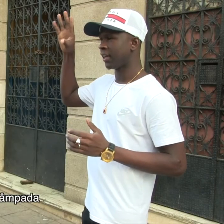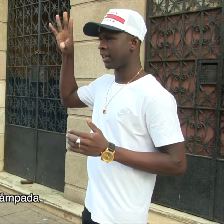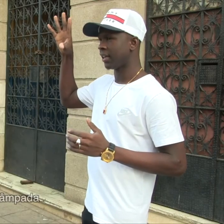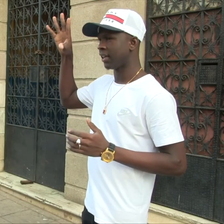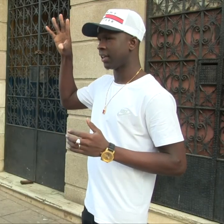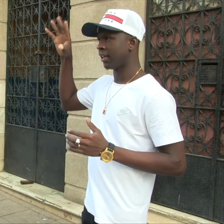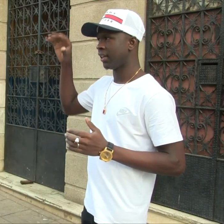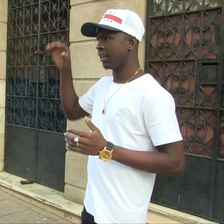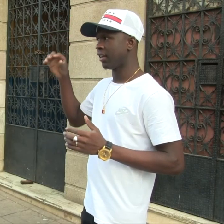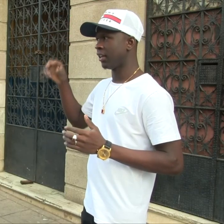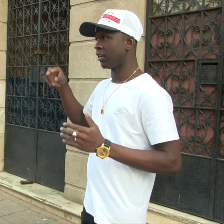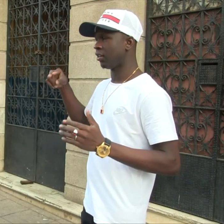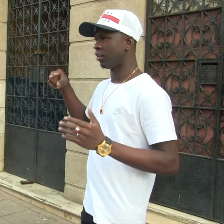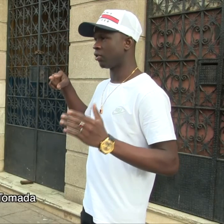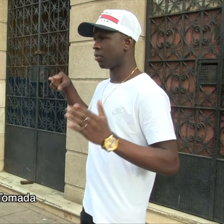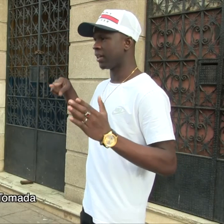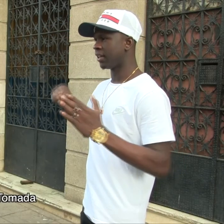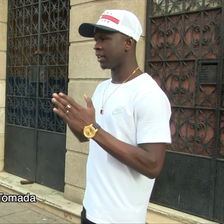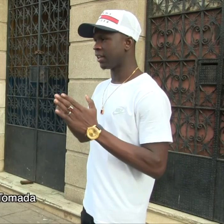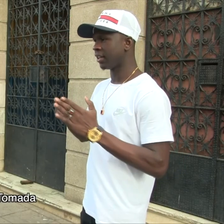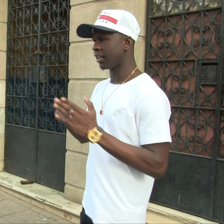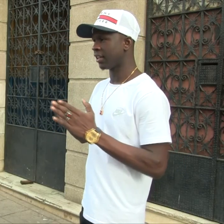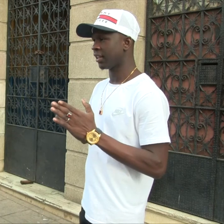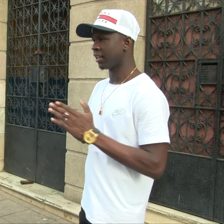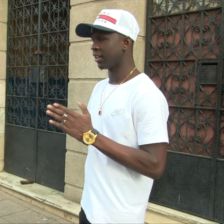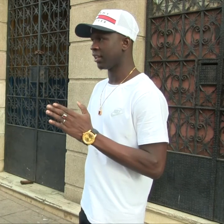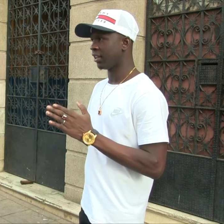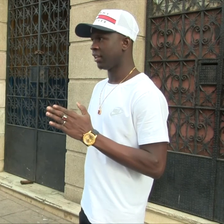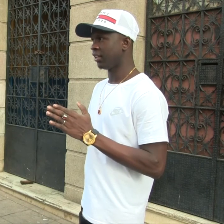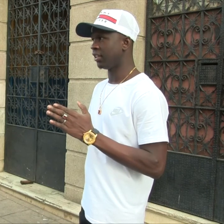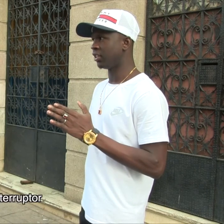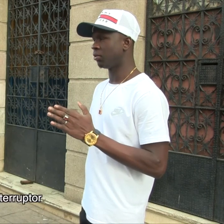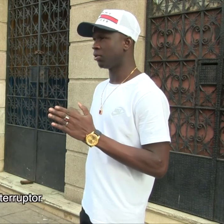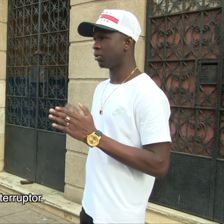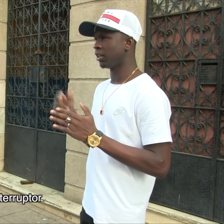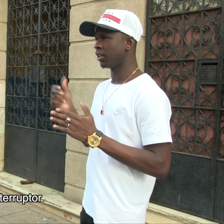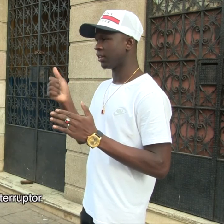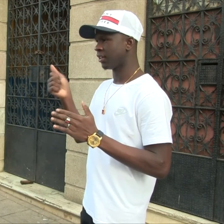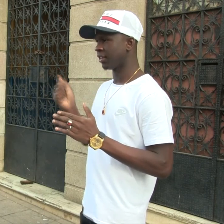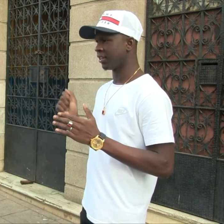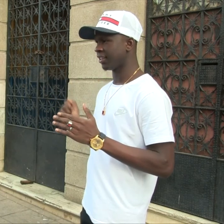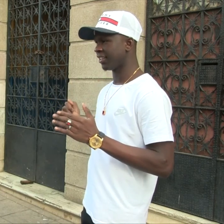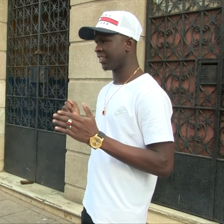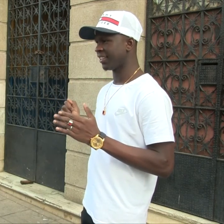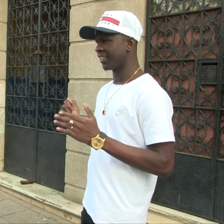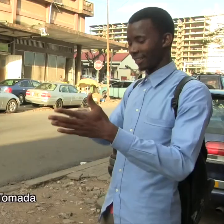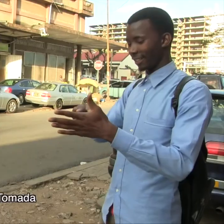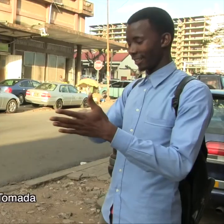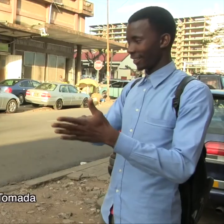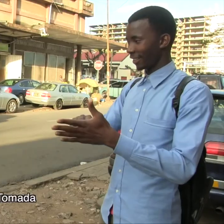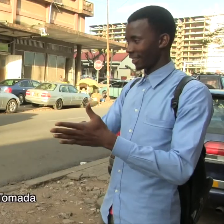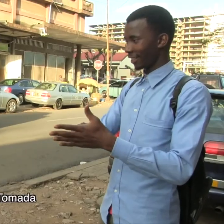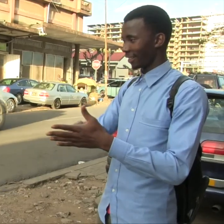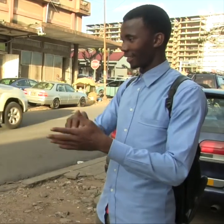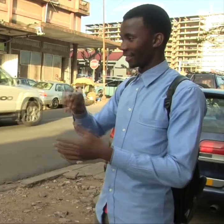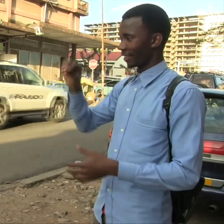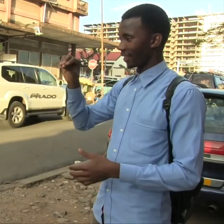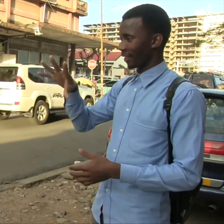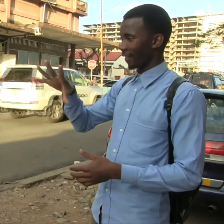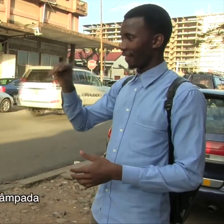lâmpada, tomada, interruptor, tomada,